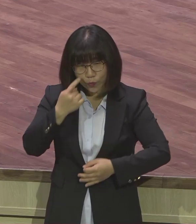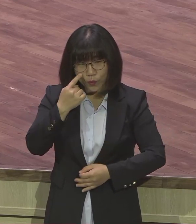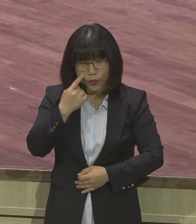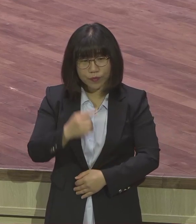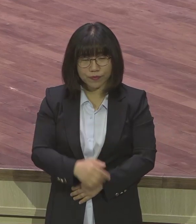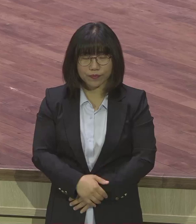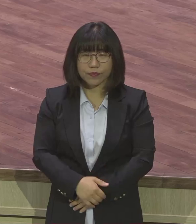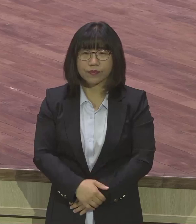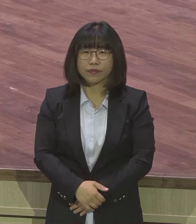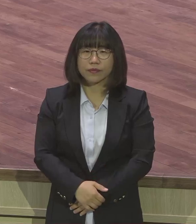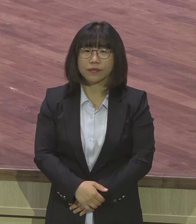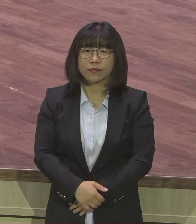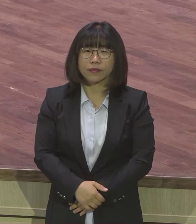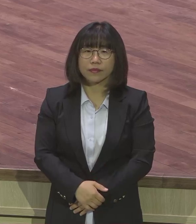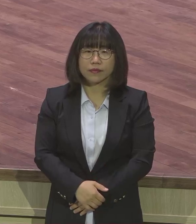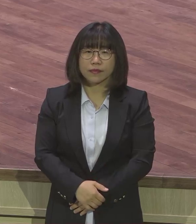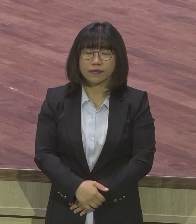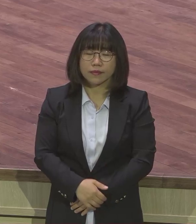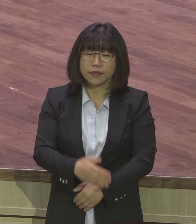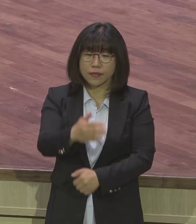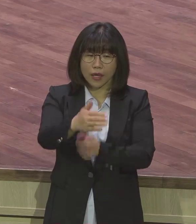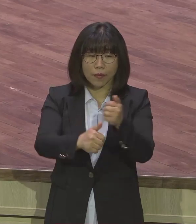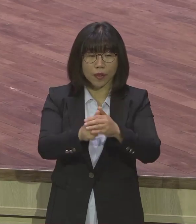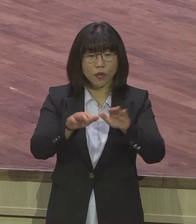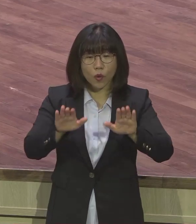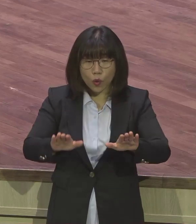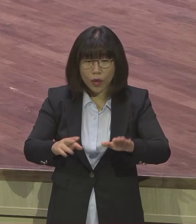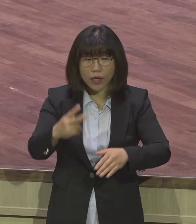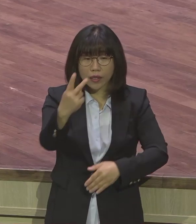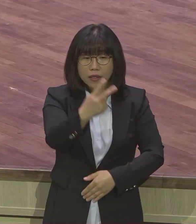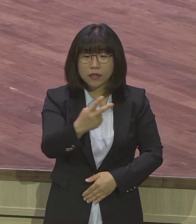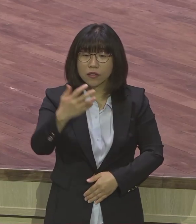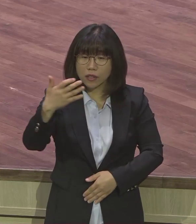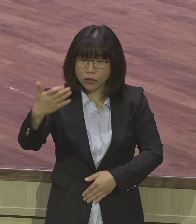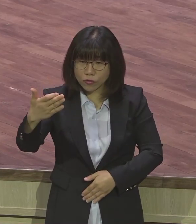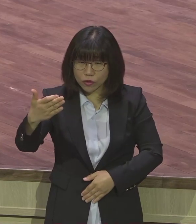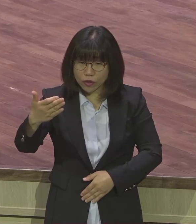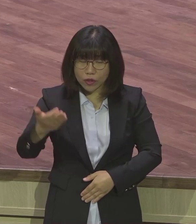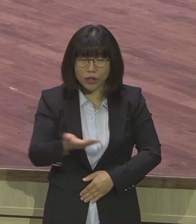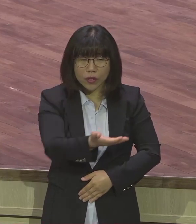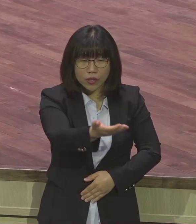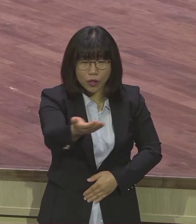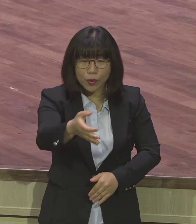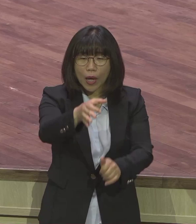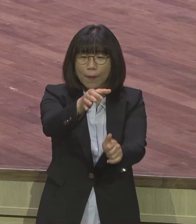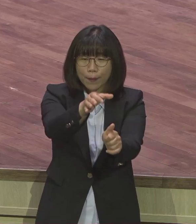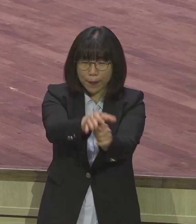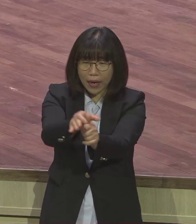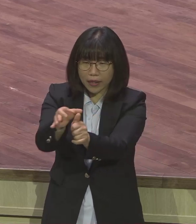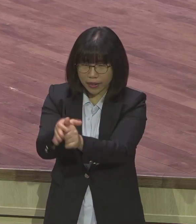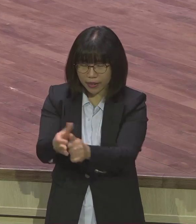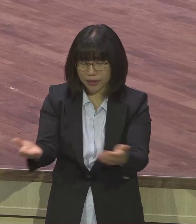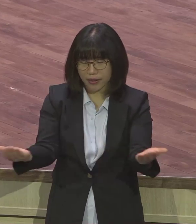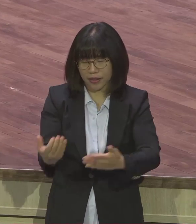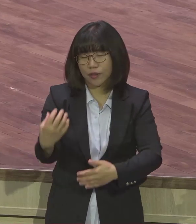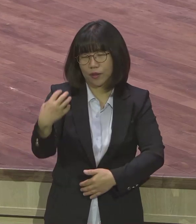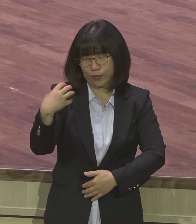쉽게 말씀드리면요 하나님께서 2019년도 여러분이 주신 직분이 축복의 통로예요. 직분을